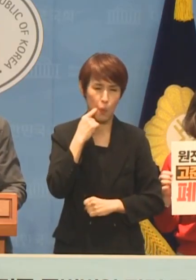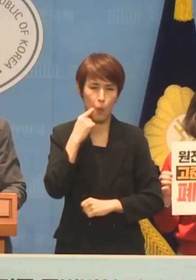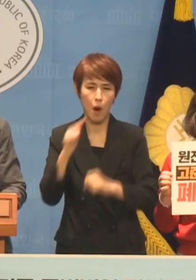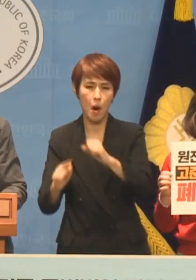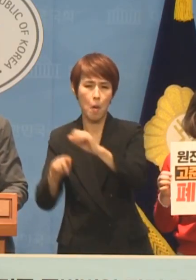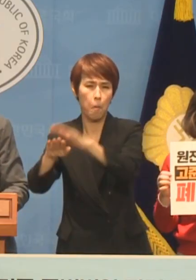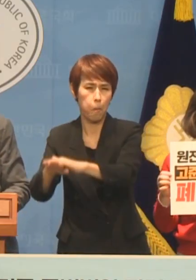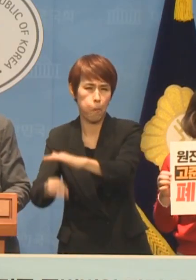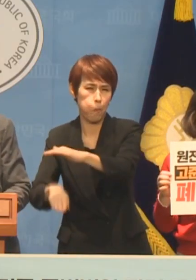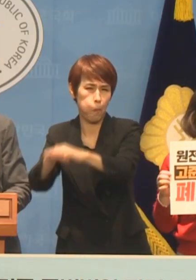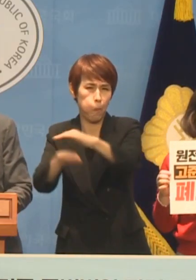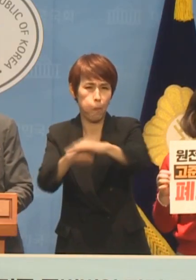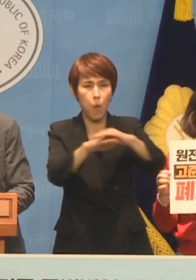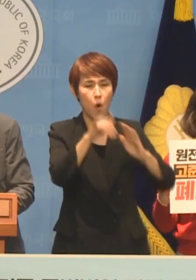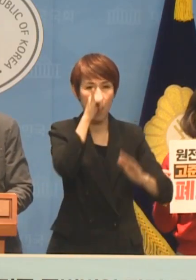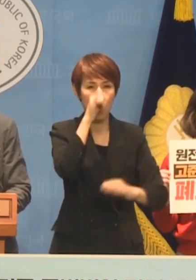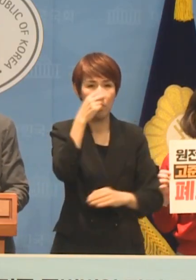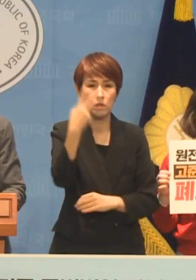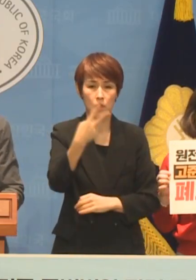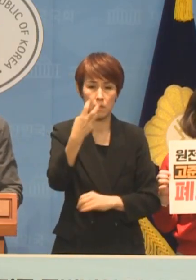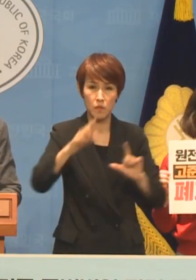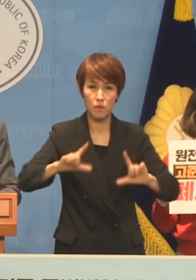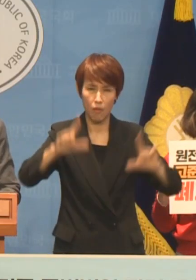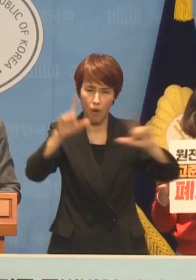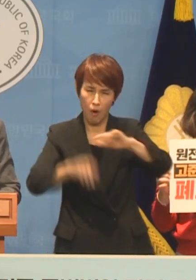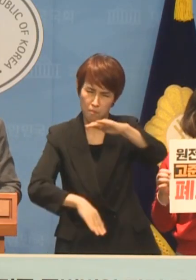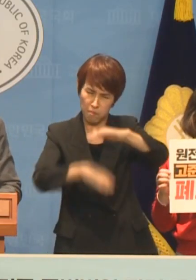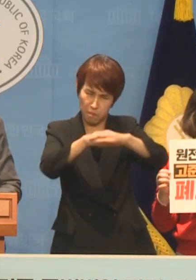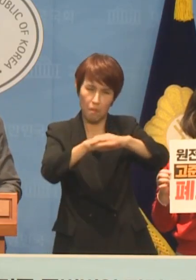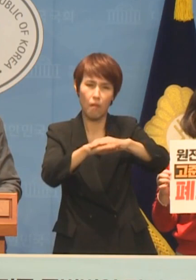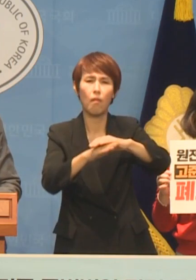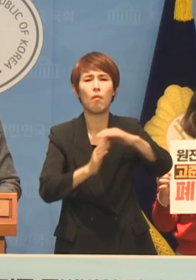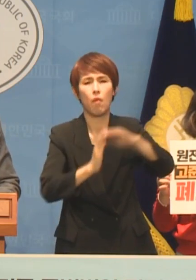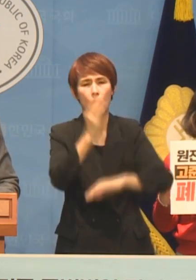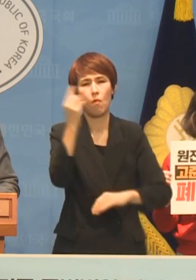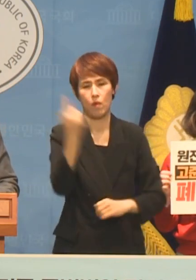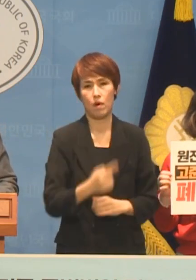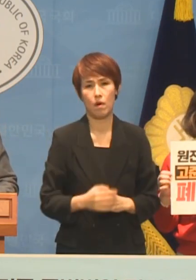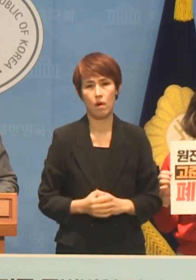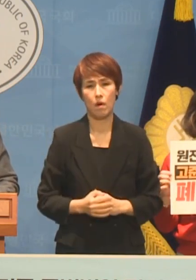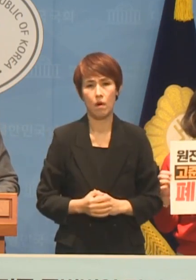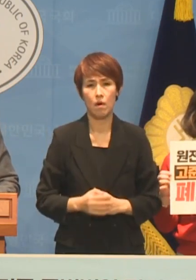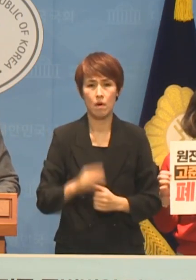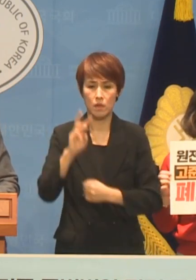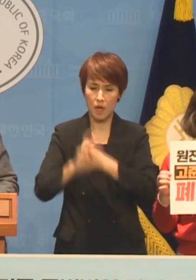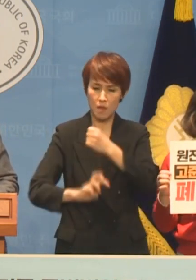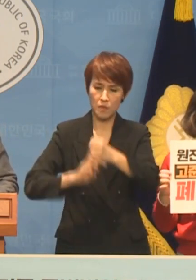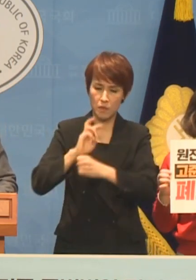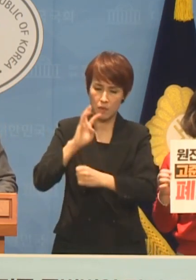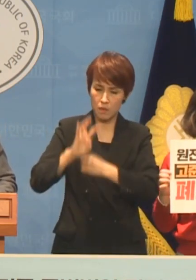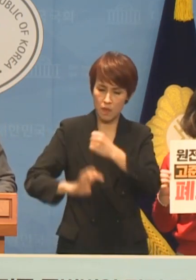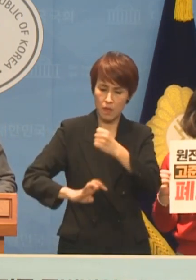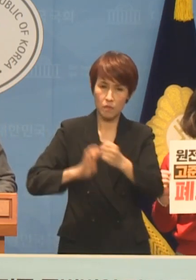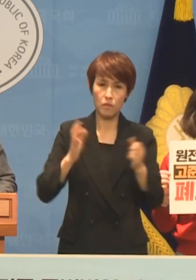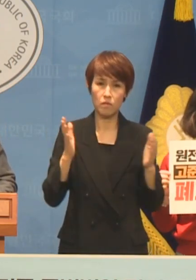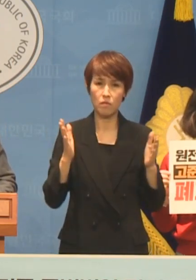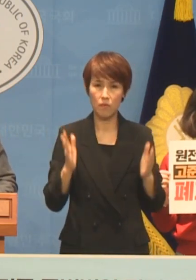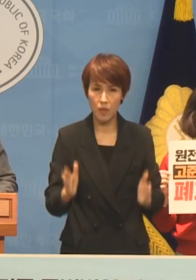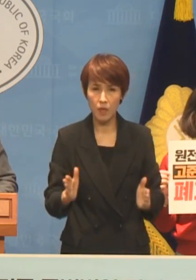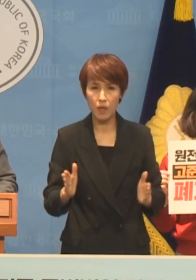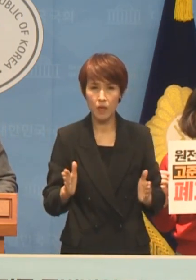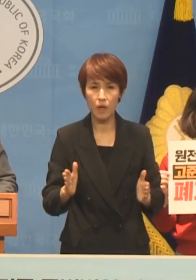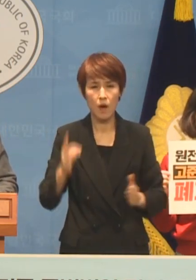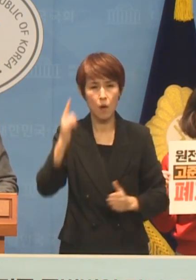조치마저도 2031년이 되면 포화가 된다라고 이야기를 하고 있습니다. 그렇다면 왜 지난 30년, 40년 동안 이